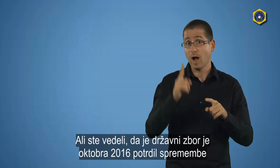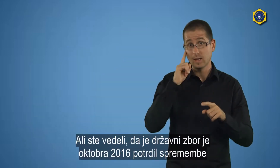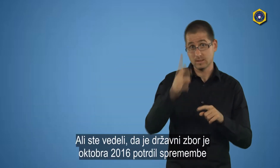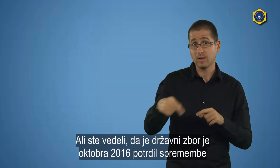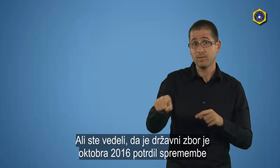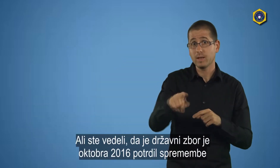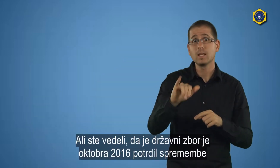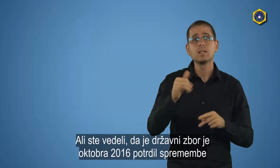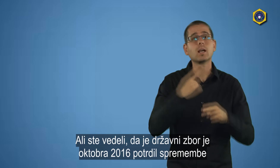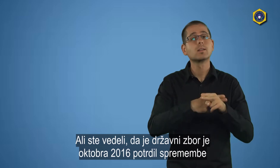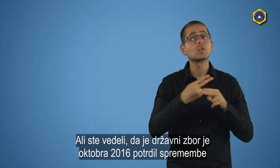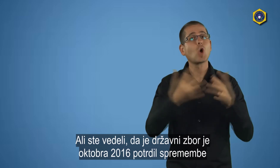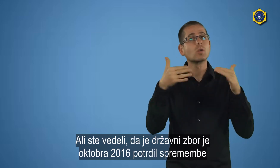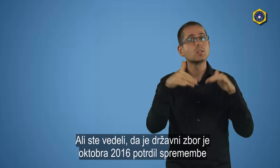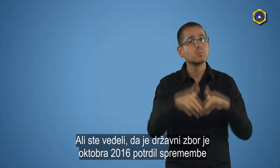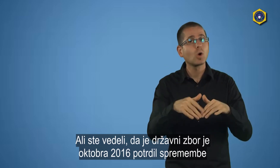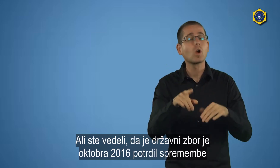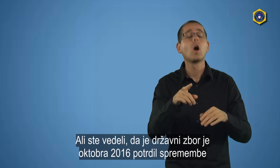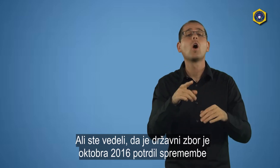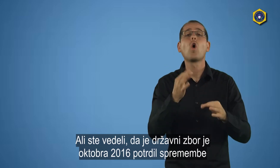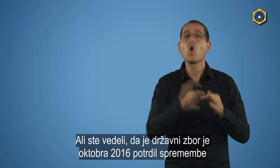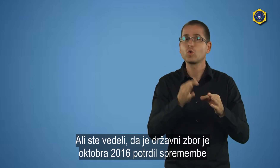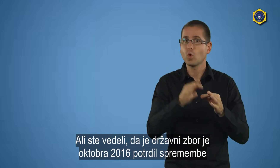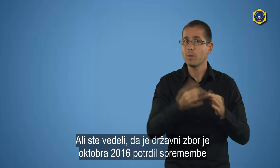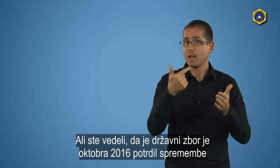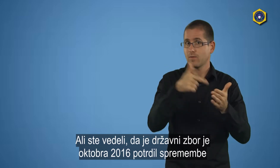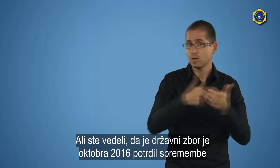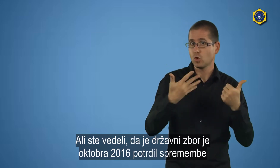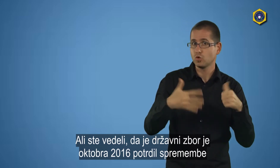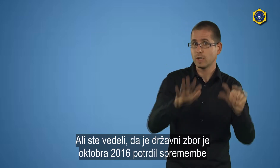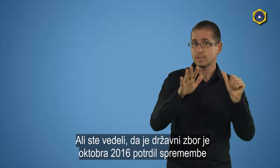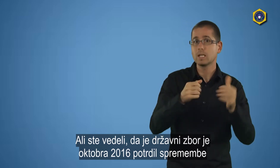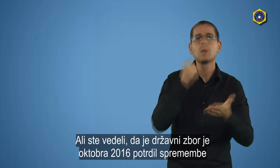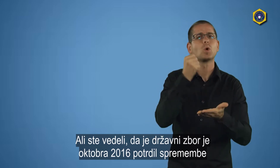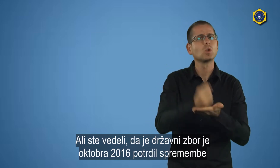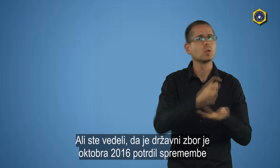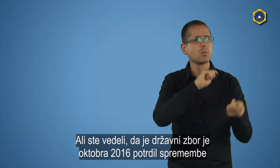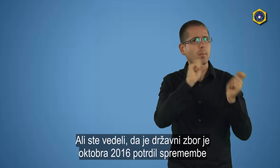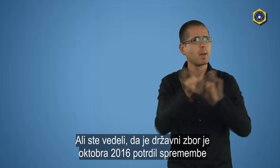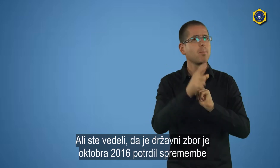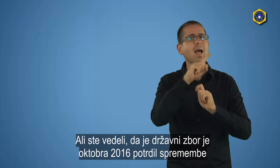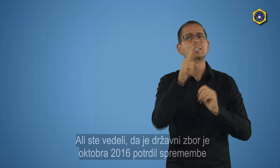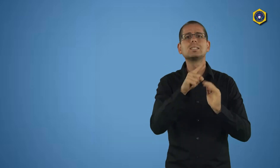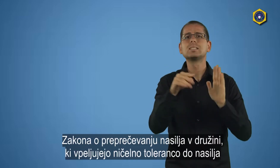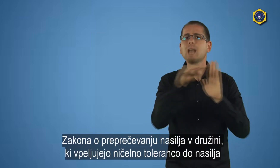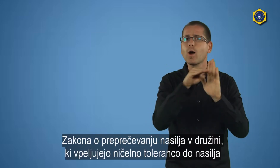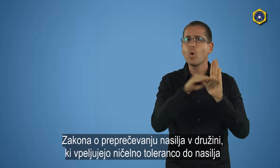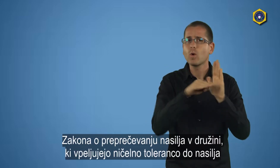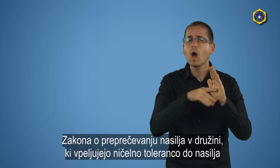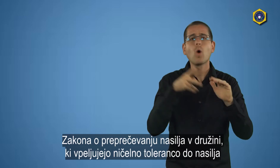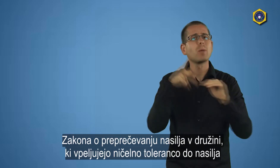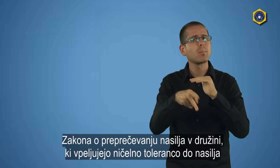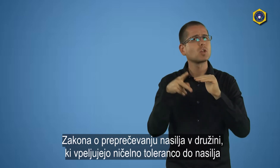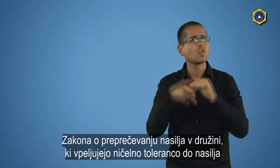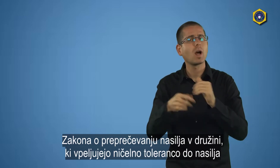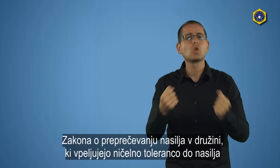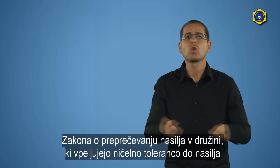Ali ste vedeli, da je Državni zbor oktobra 2016 potrdil spremembe zakona o preprečevanju nasilja